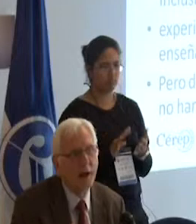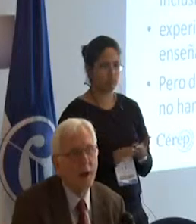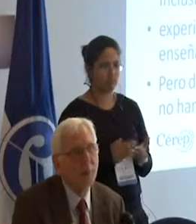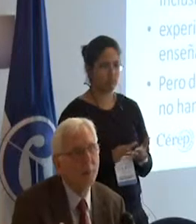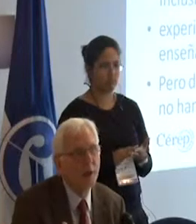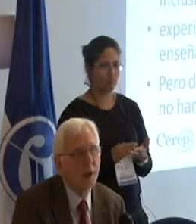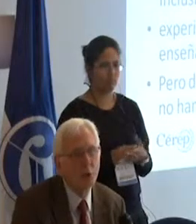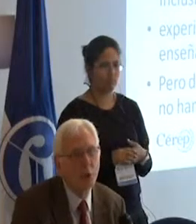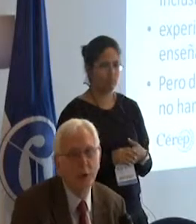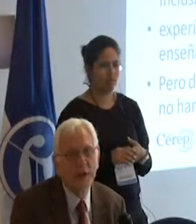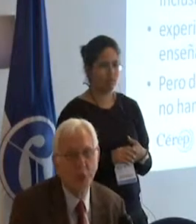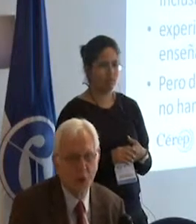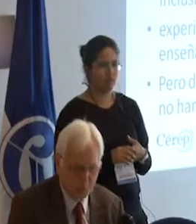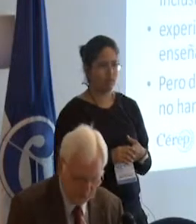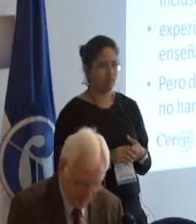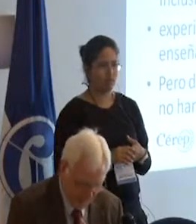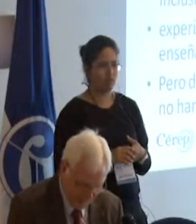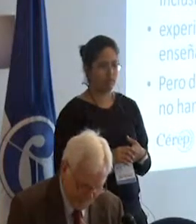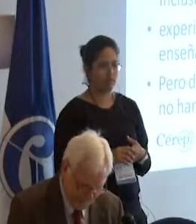Un profesor de secundaria